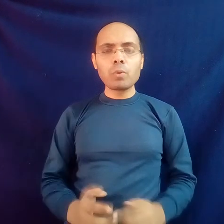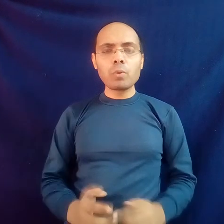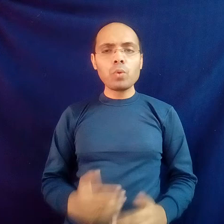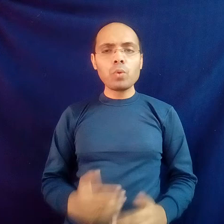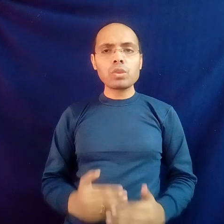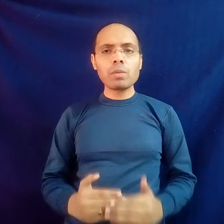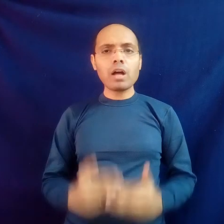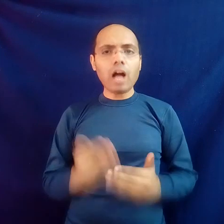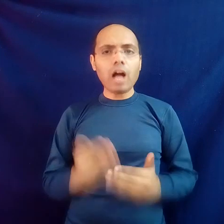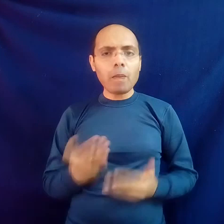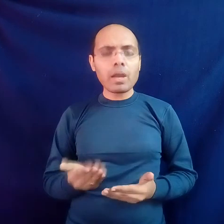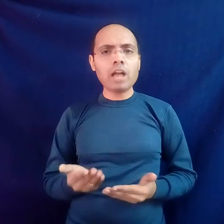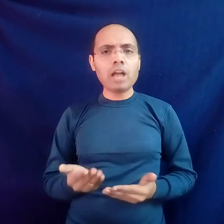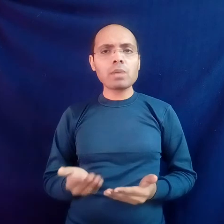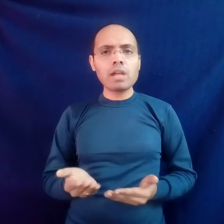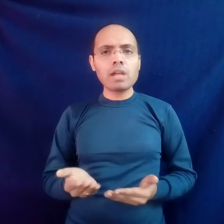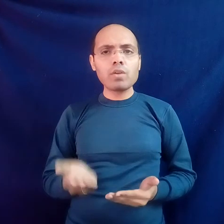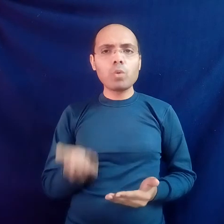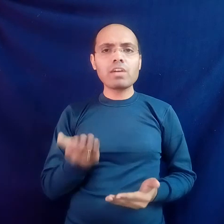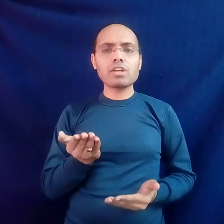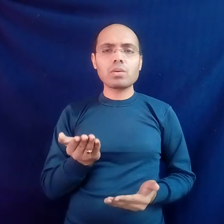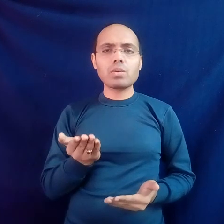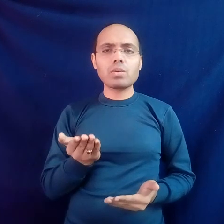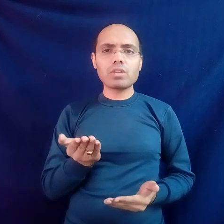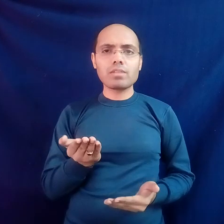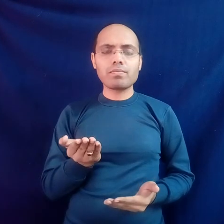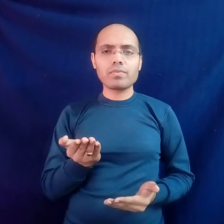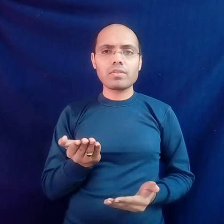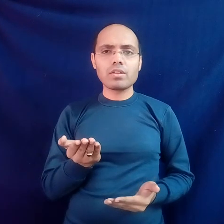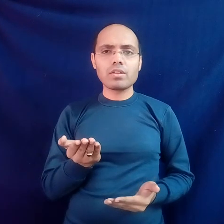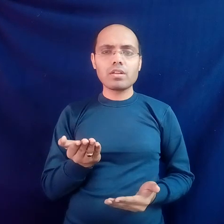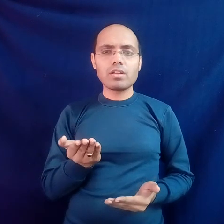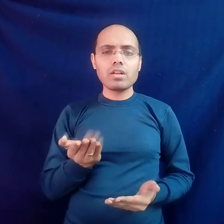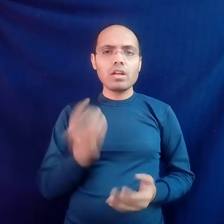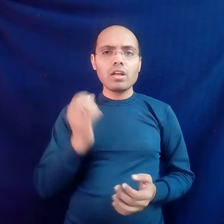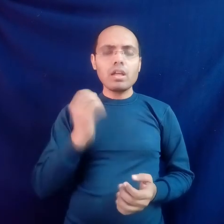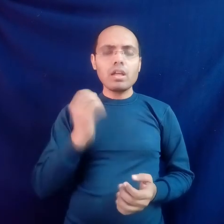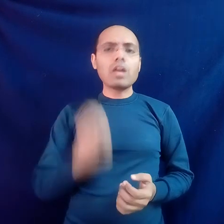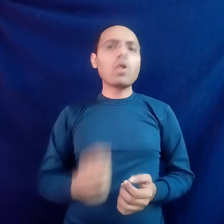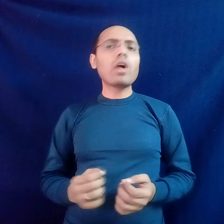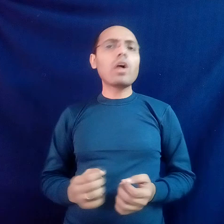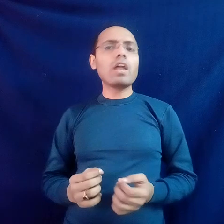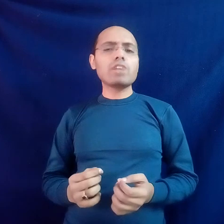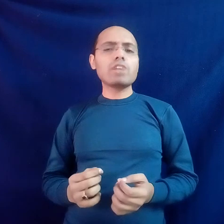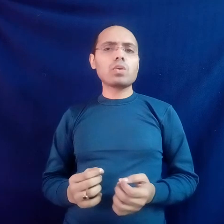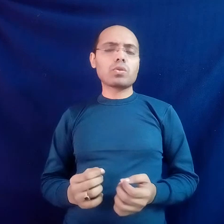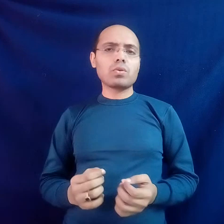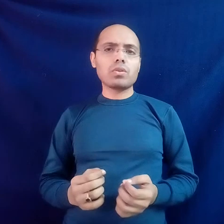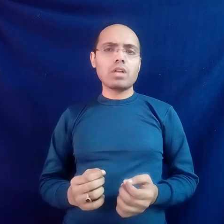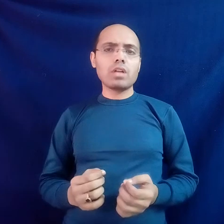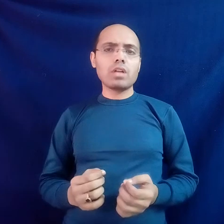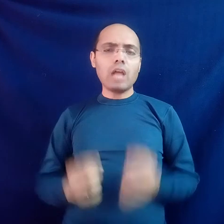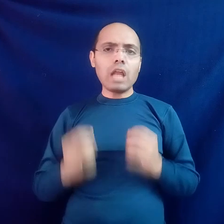आपको उस समय आपके आत्मा के लेवल को ऊपर लेके जाना होता है। एक लॉ है एनर्जी का दोस्तों,